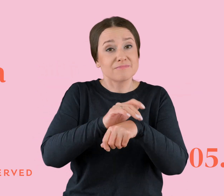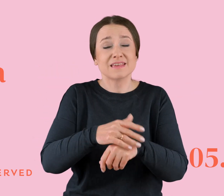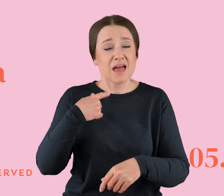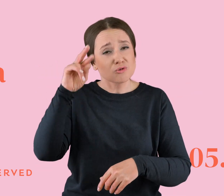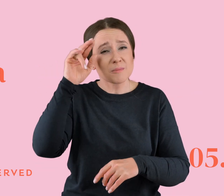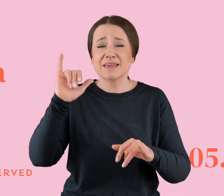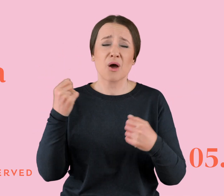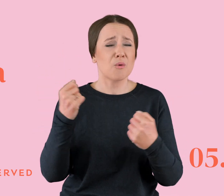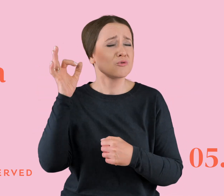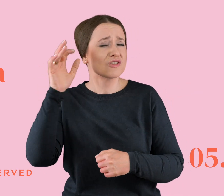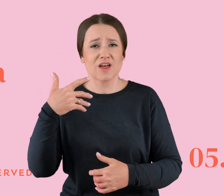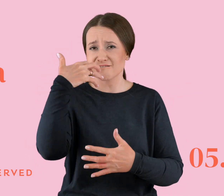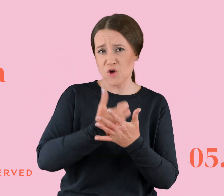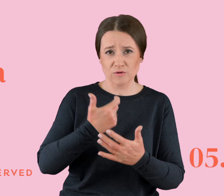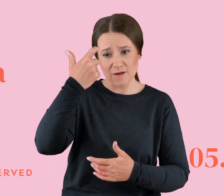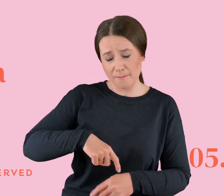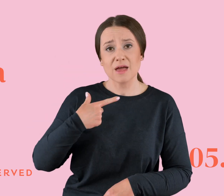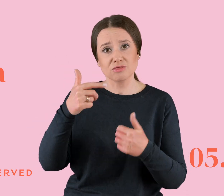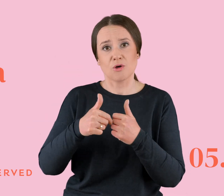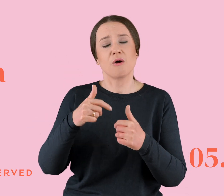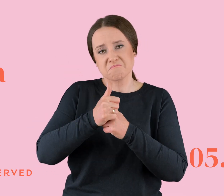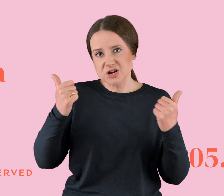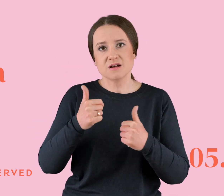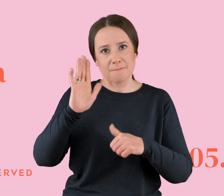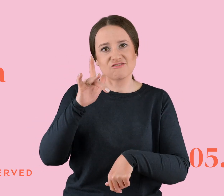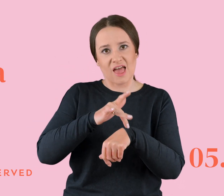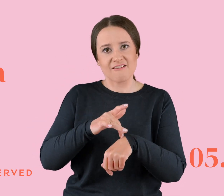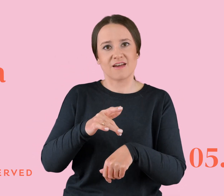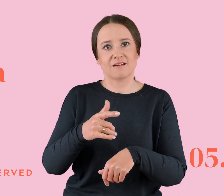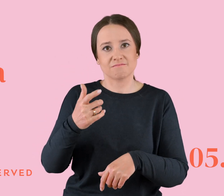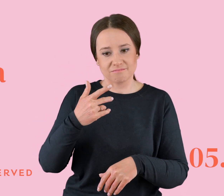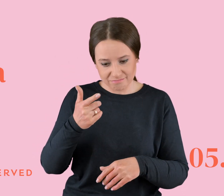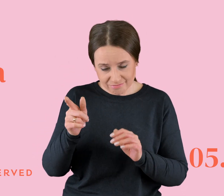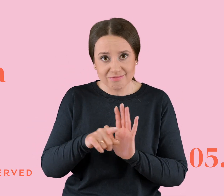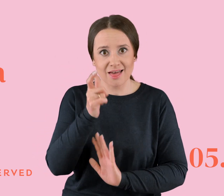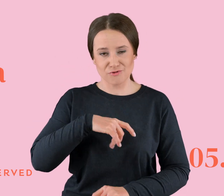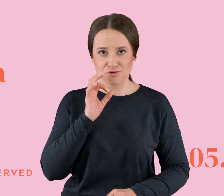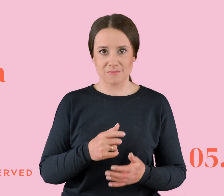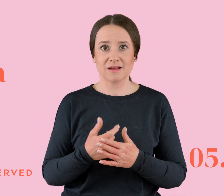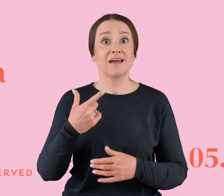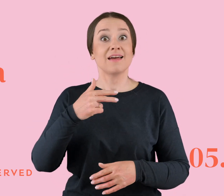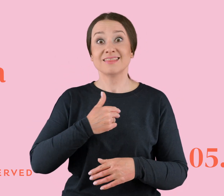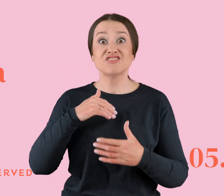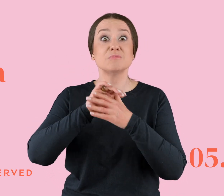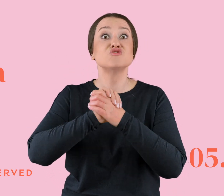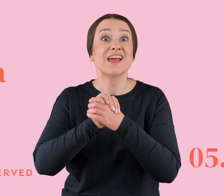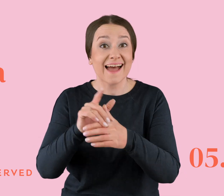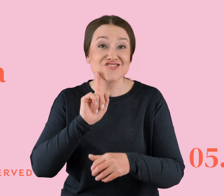wykorzystywać i że to rozstanie wyjdzie mi na dobre. I słuchajcie, nasz przyjaciel idiota podzielił się ze mną tym listem i on pięknie opisał, co